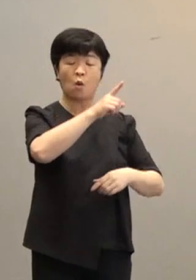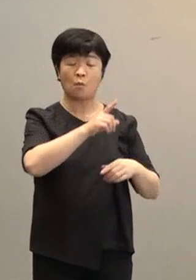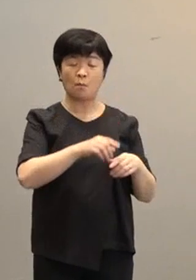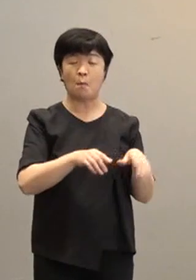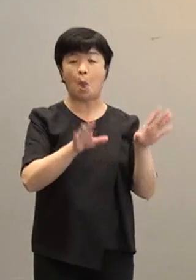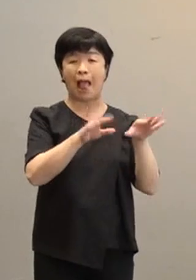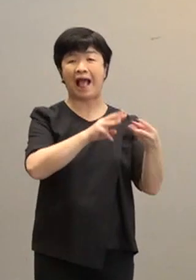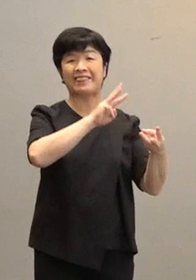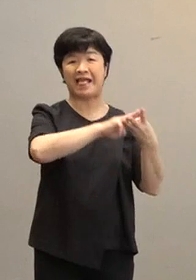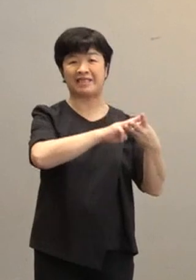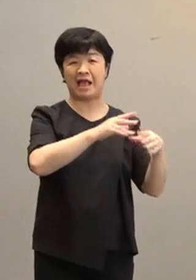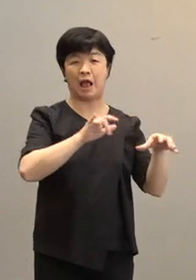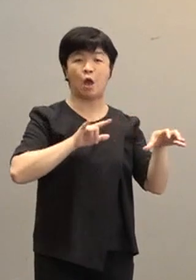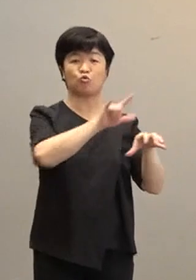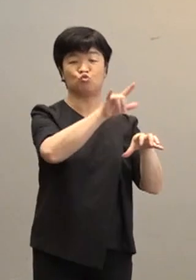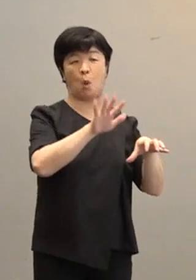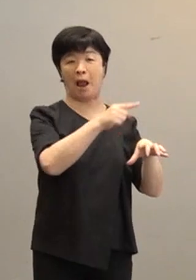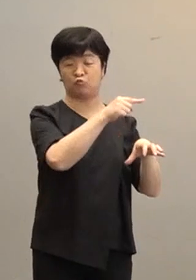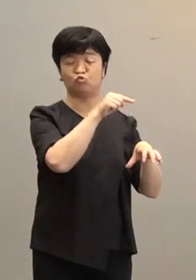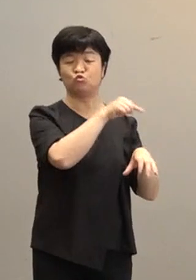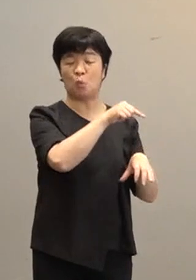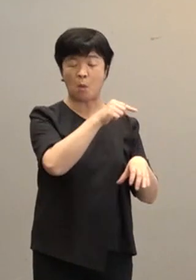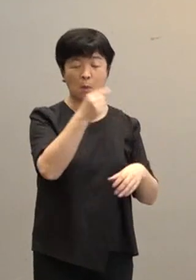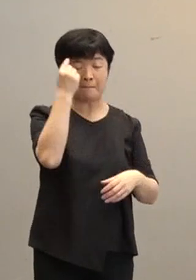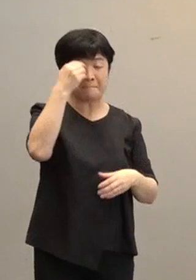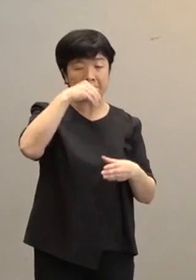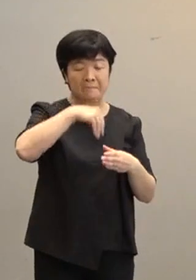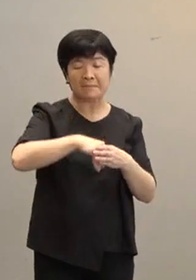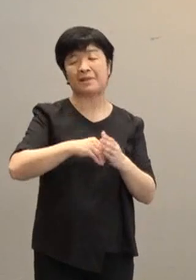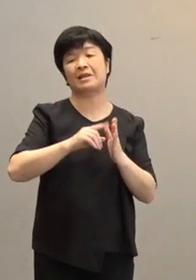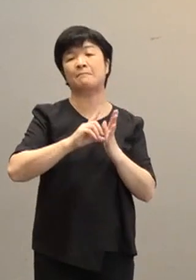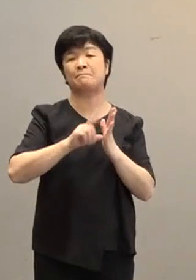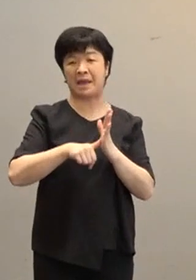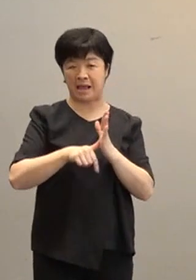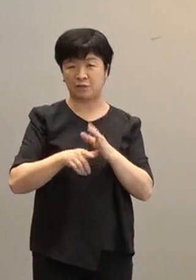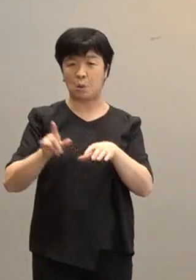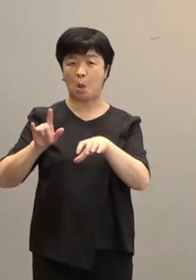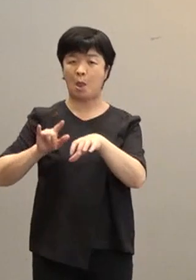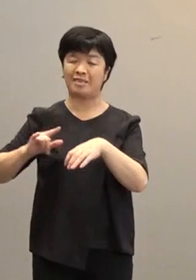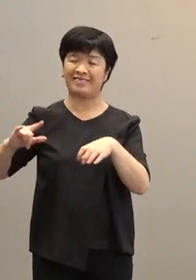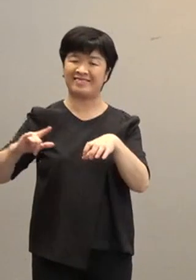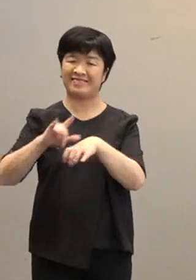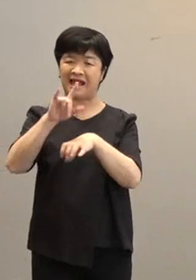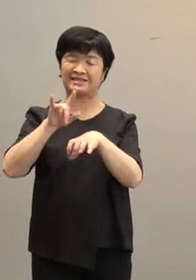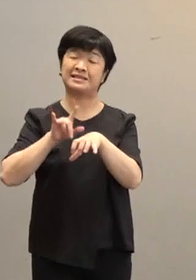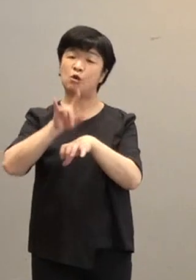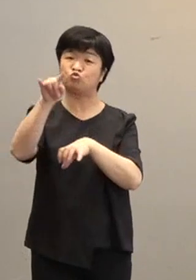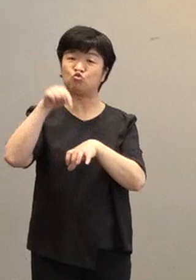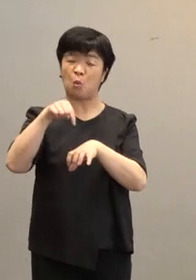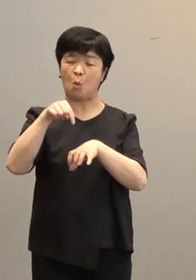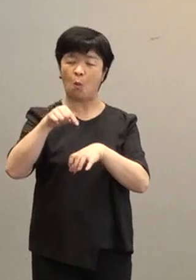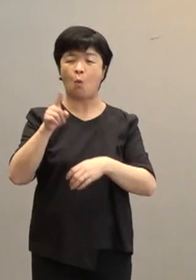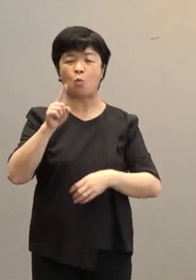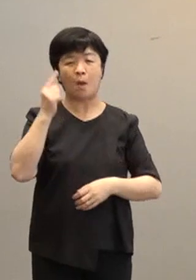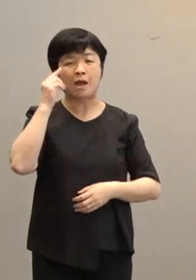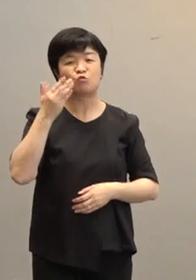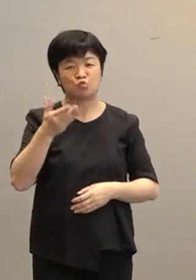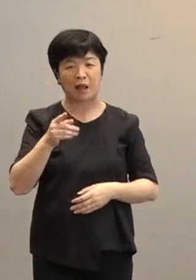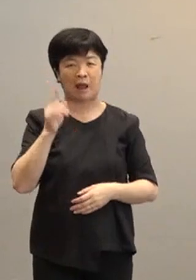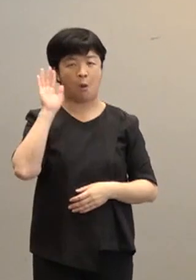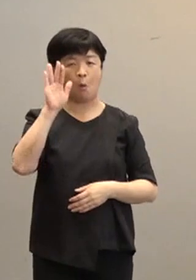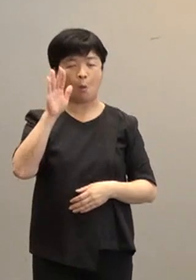中で、うん、まあ、そのことを踏まえてのですね、成田空港の位置づけであったり、うん、まあ、今後の可能性というところについても合わせておい